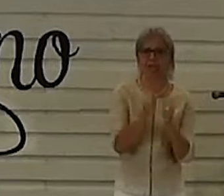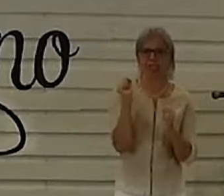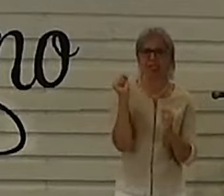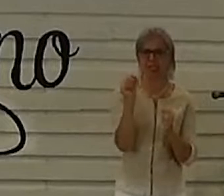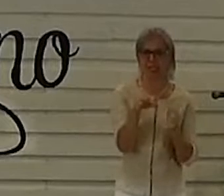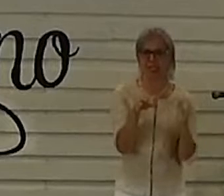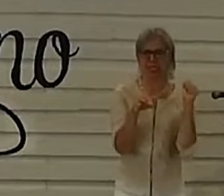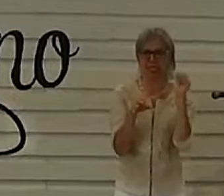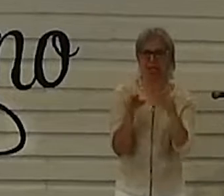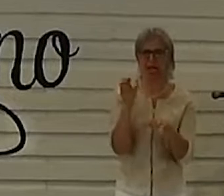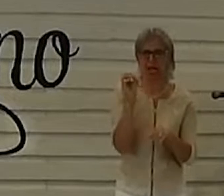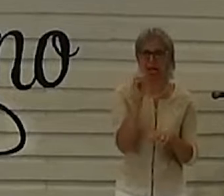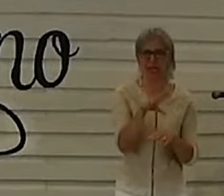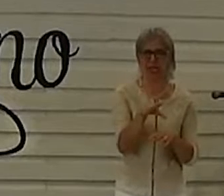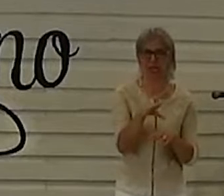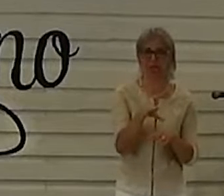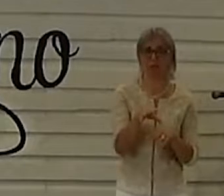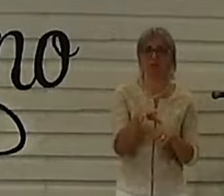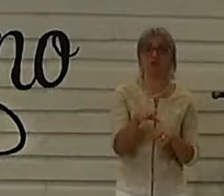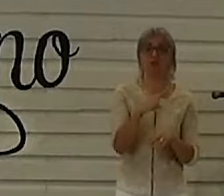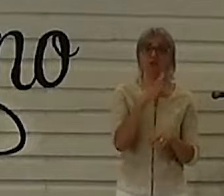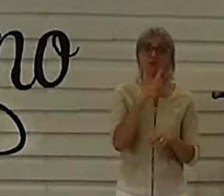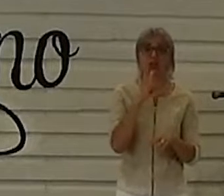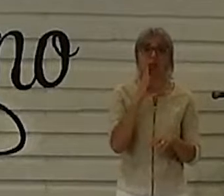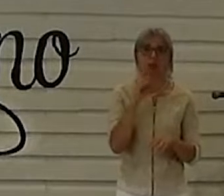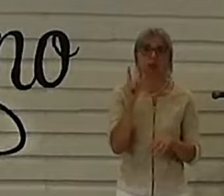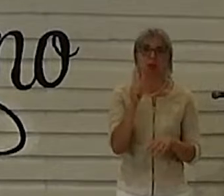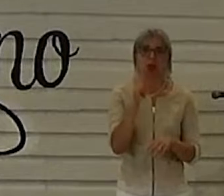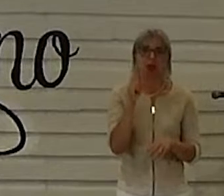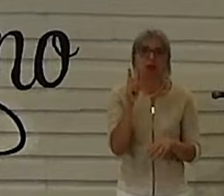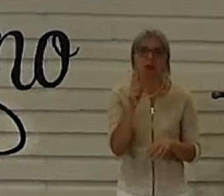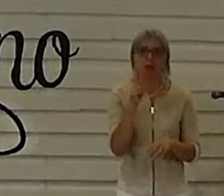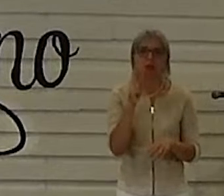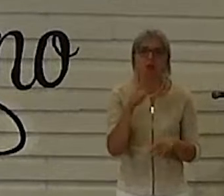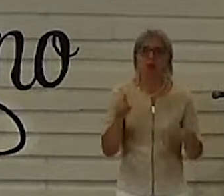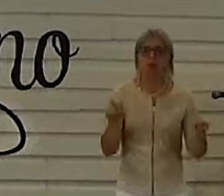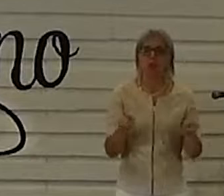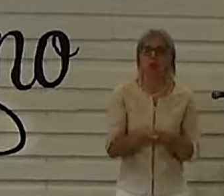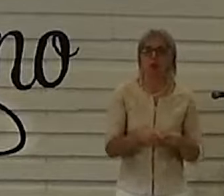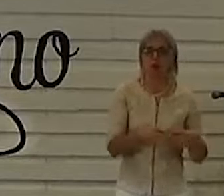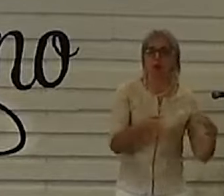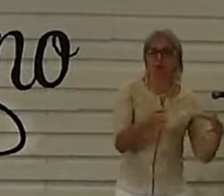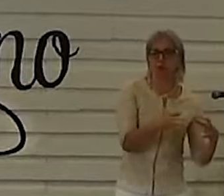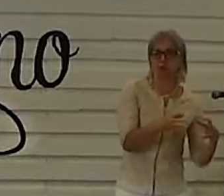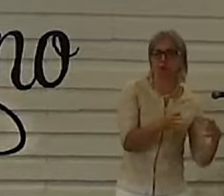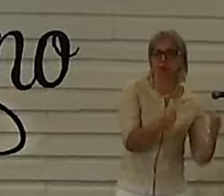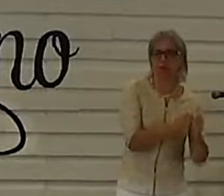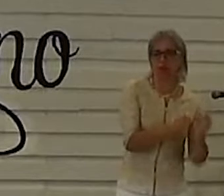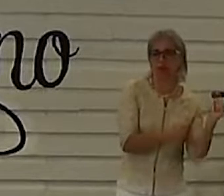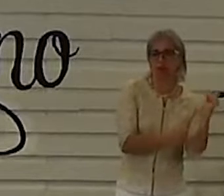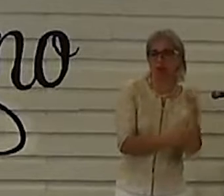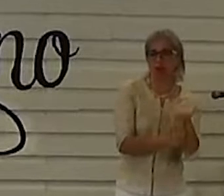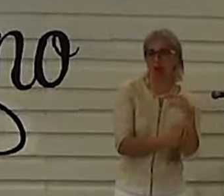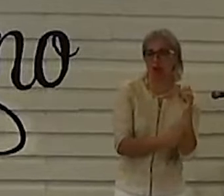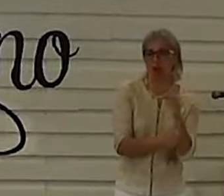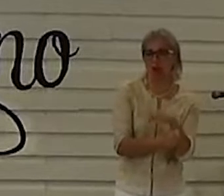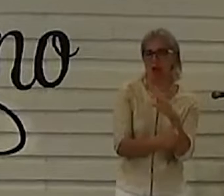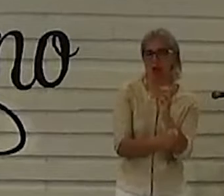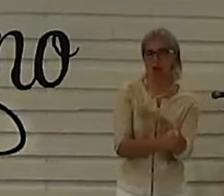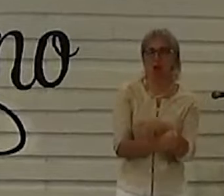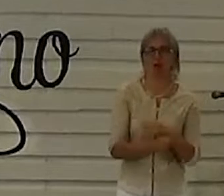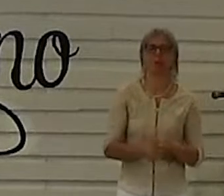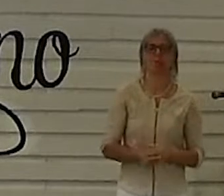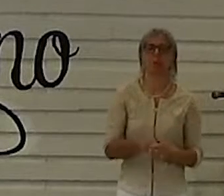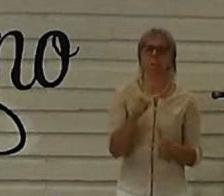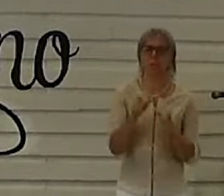mezzo, ma il bello è che alcune persone, io lo so che sono fatto così purtroppo, alcune persone di